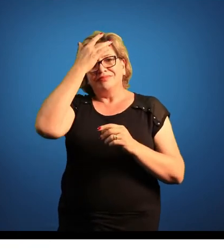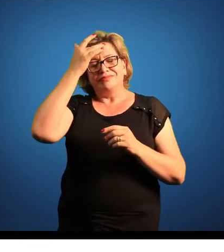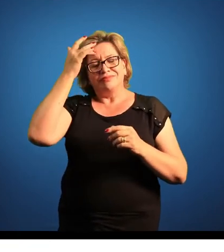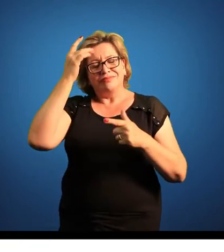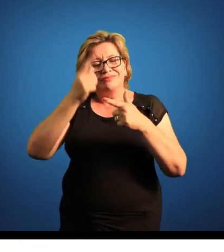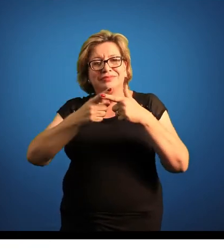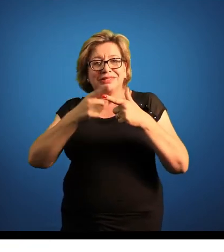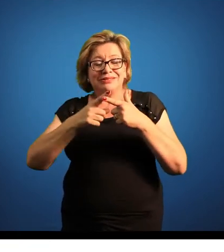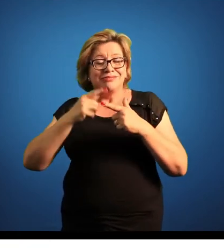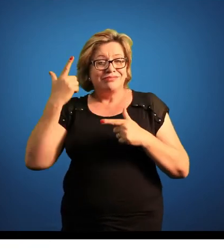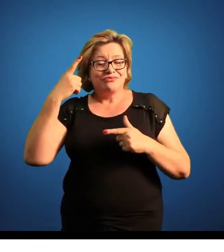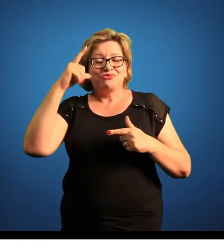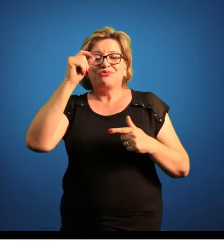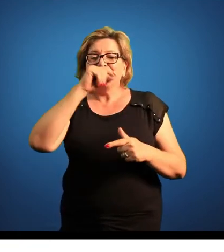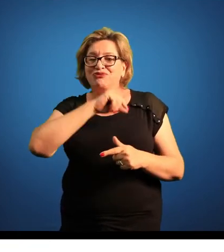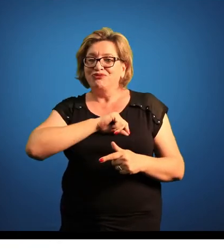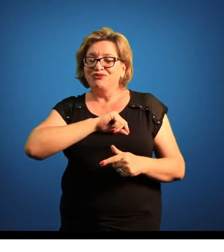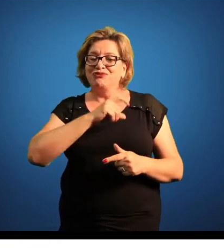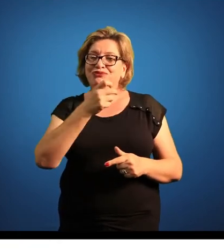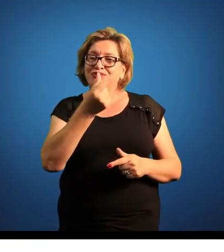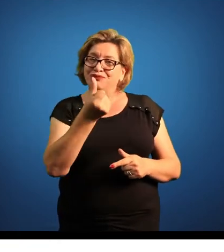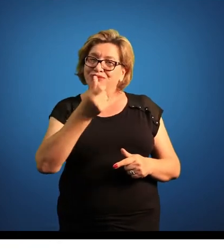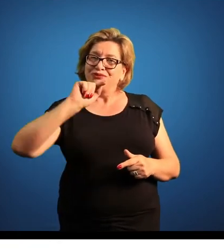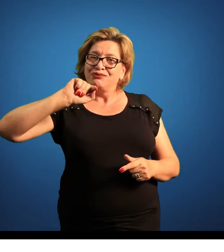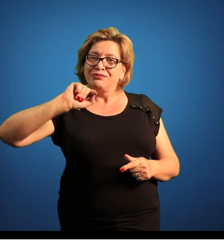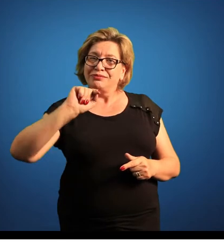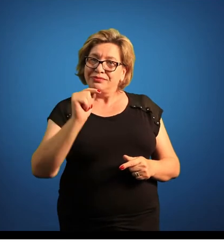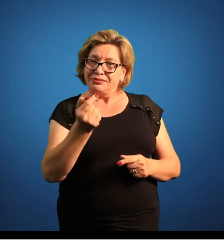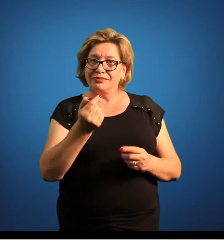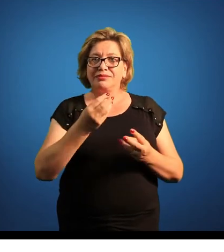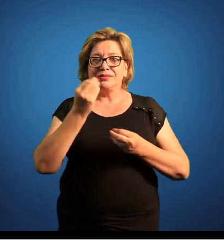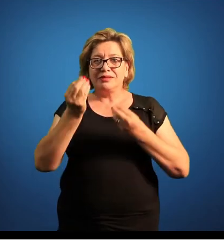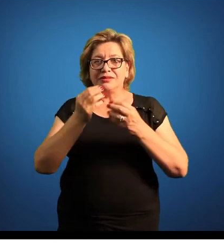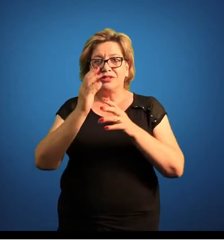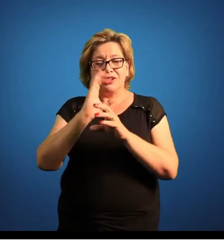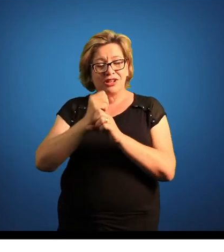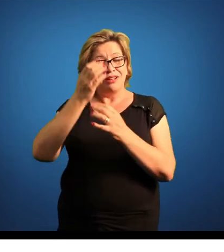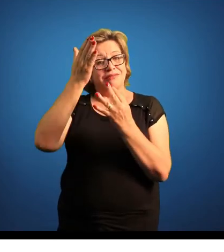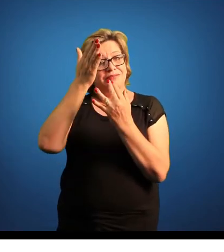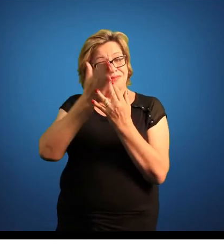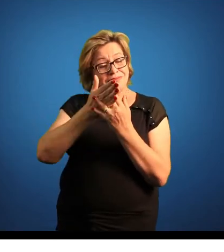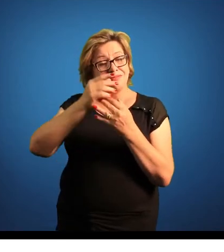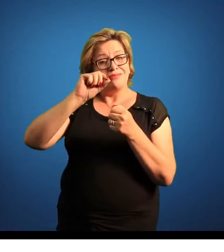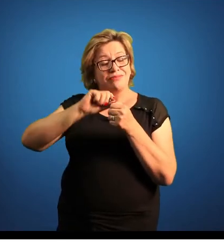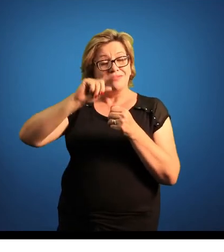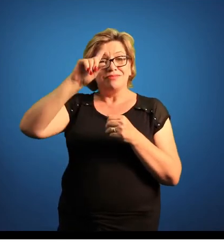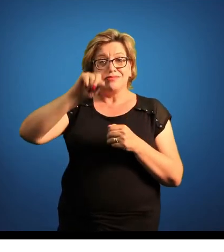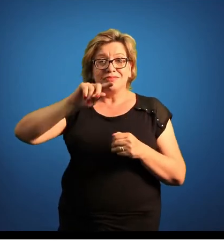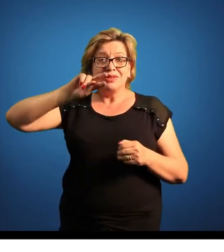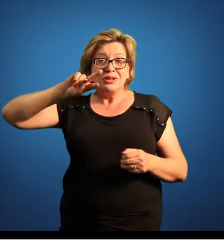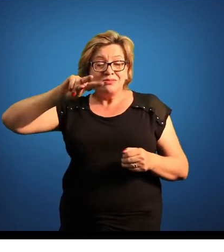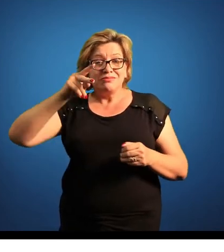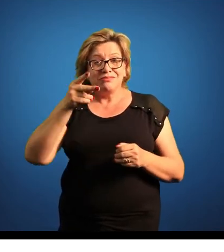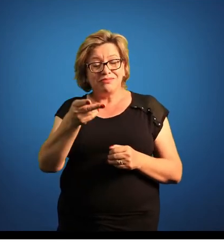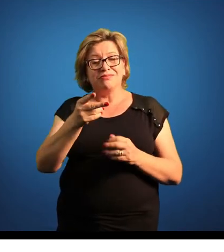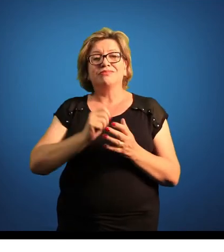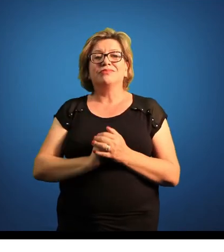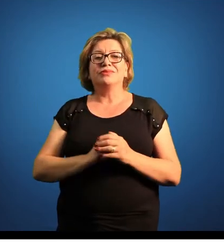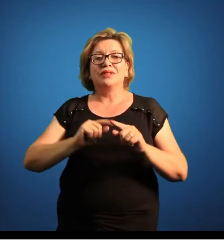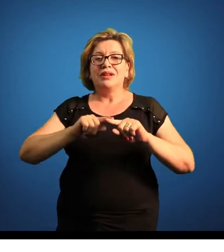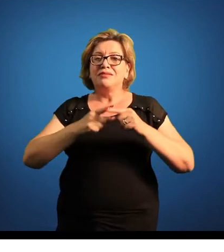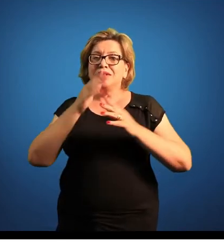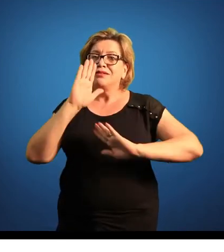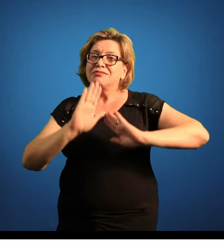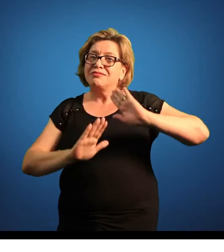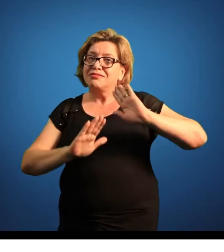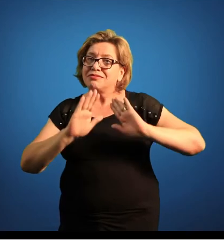ganha R$ 6.000. Então, a média está calculada, é exatamente esse valor, é esse R$ 2.000. Só que,